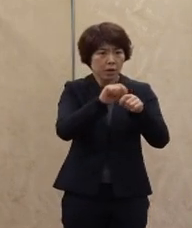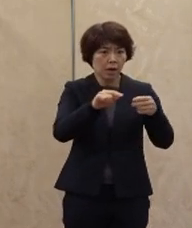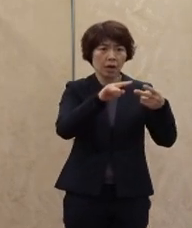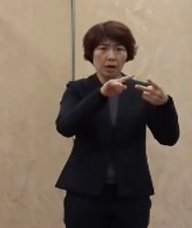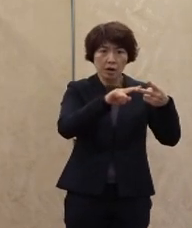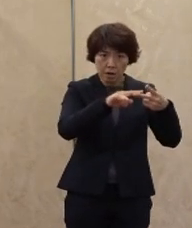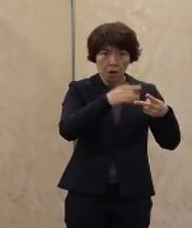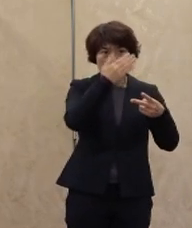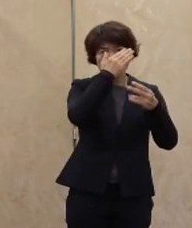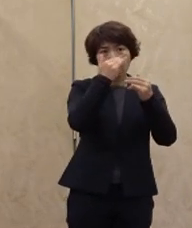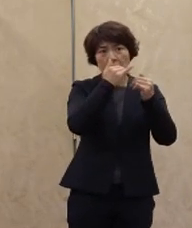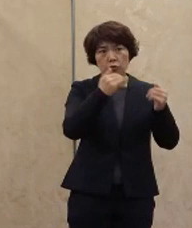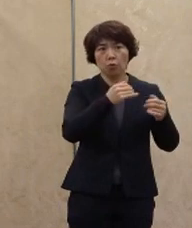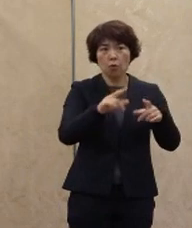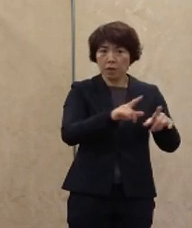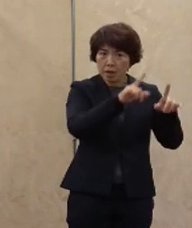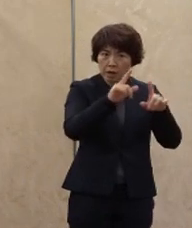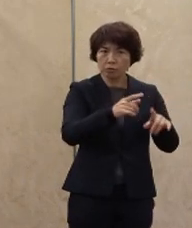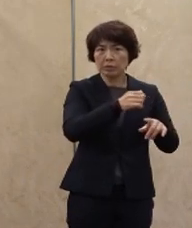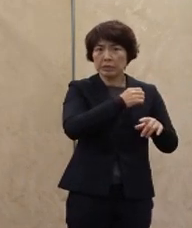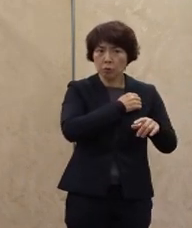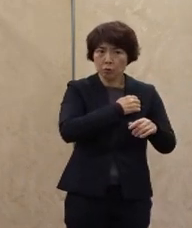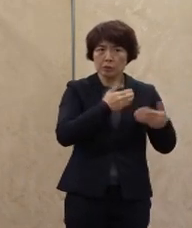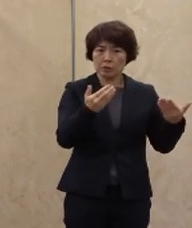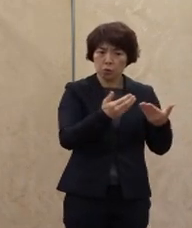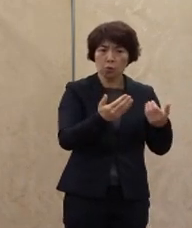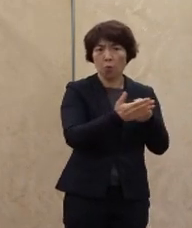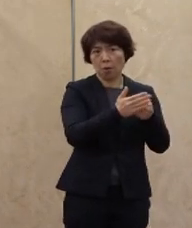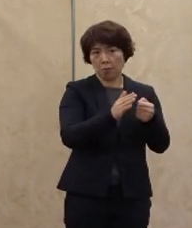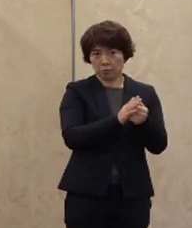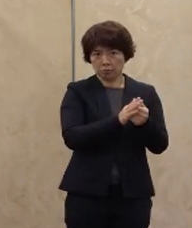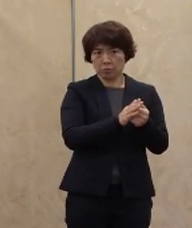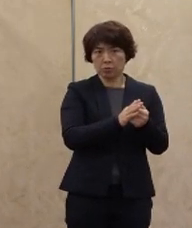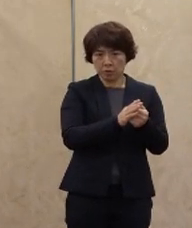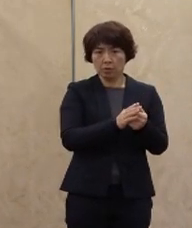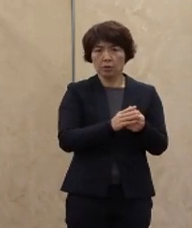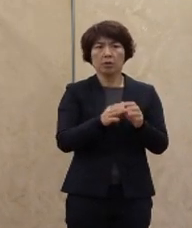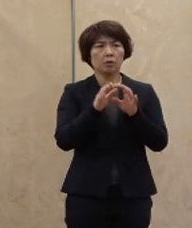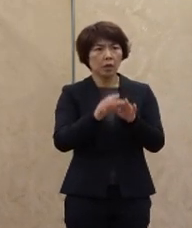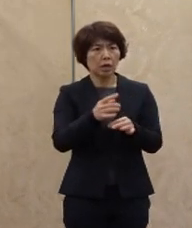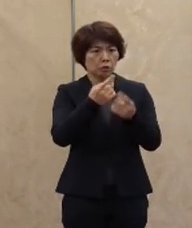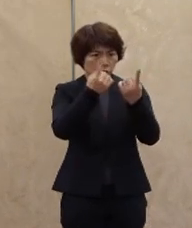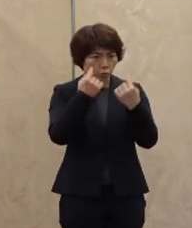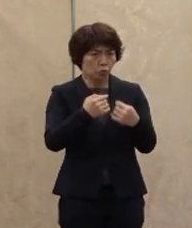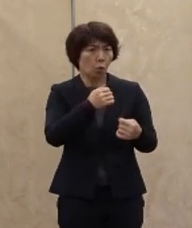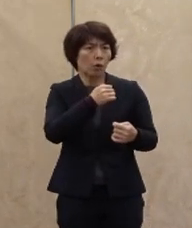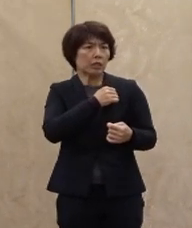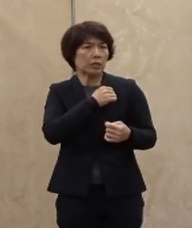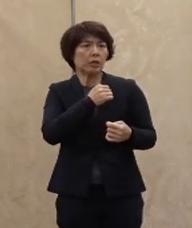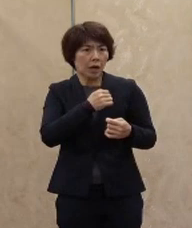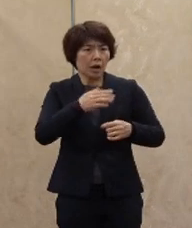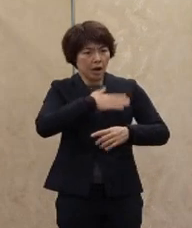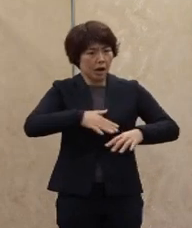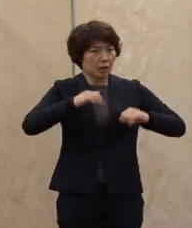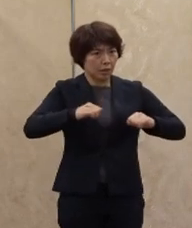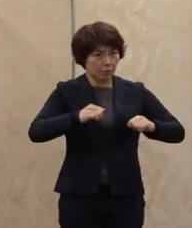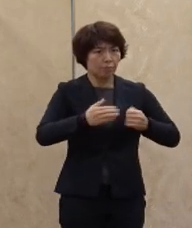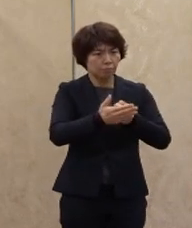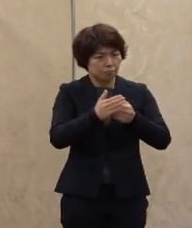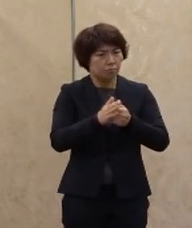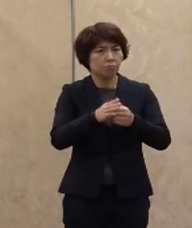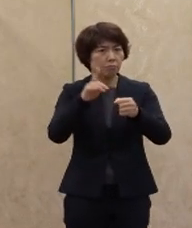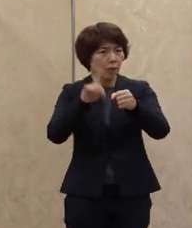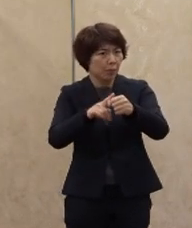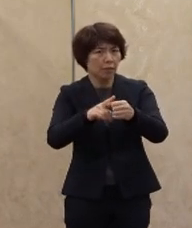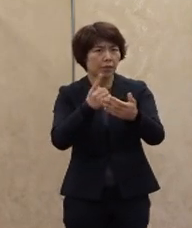るんだということを僕自身は訴えていこうというふうに思ってます。だから自分の体のことだけじゃないんですということは僕は訴えていこうと、若い